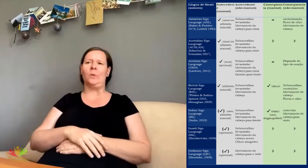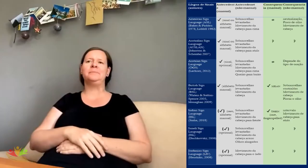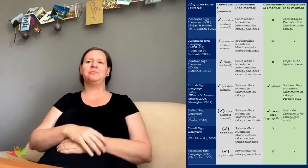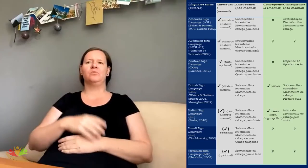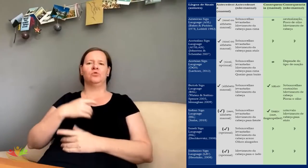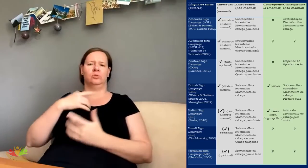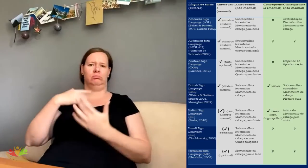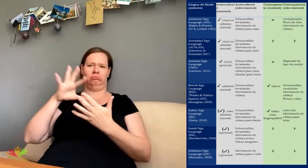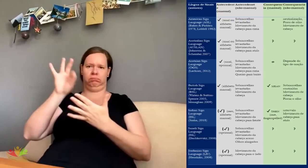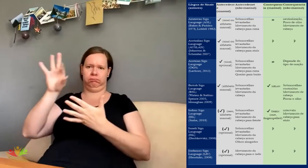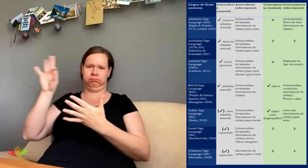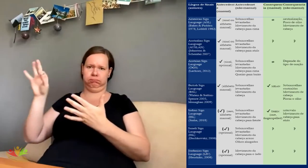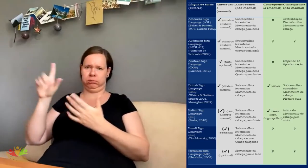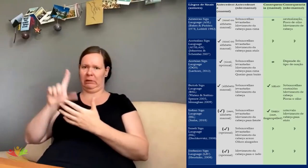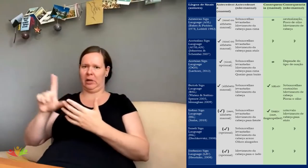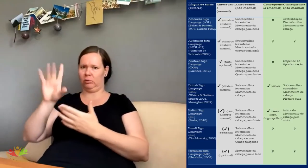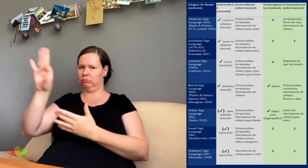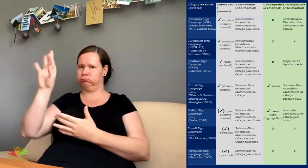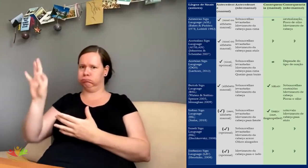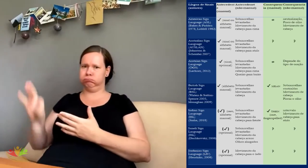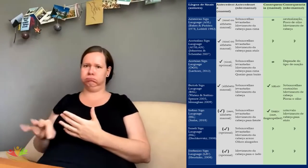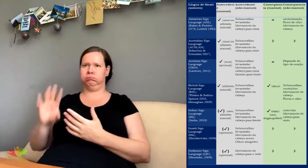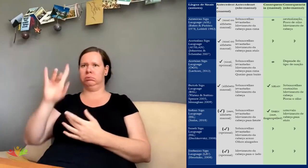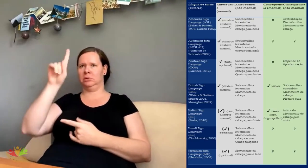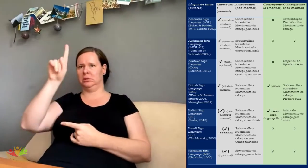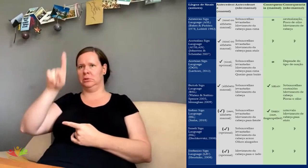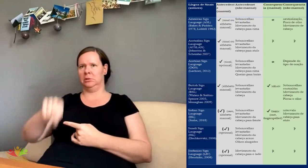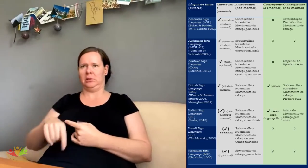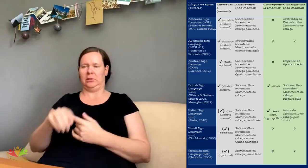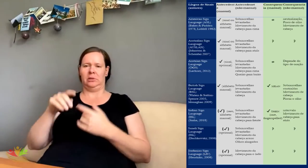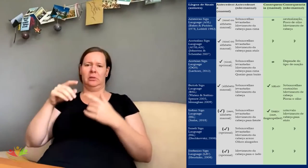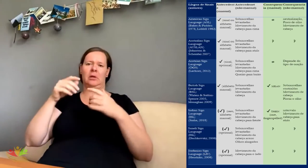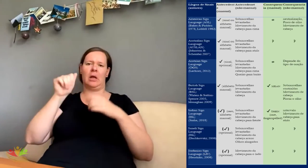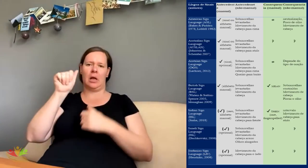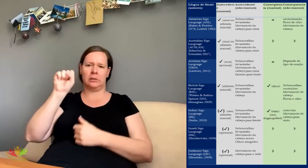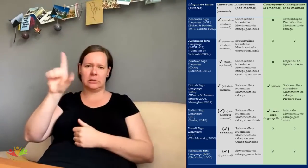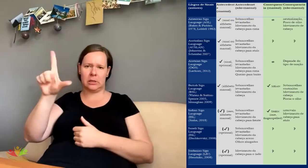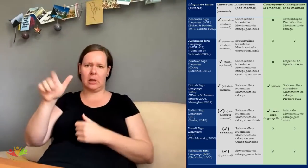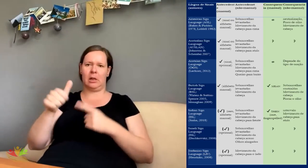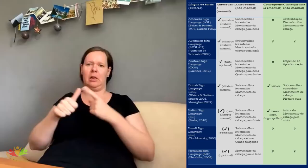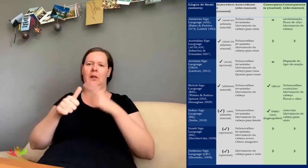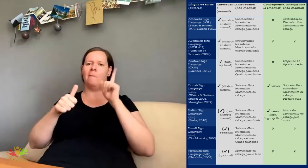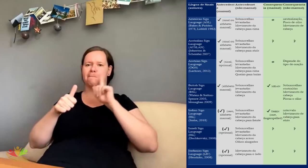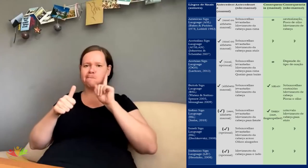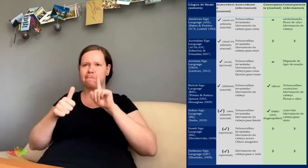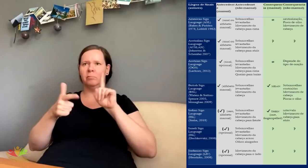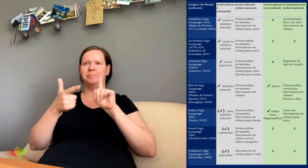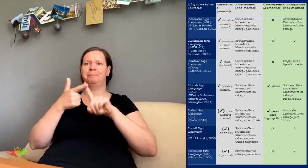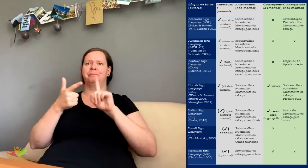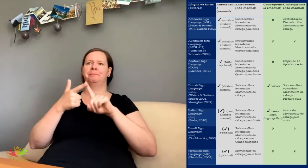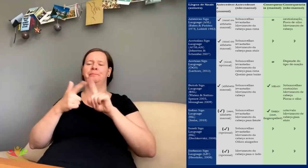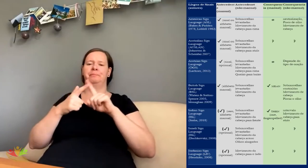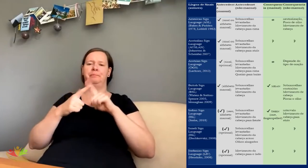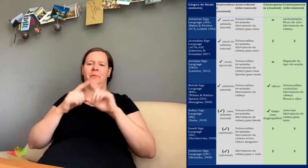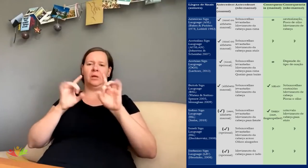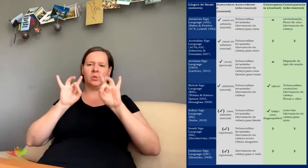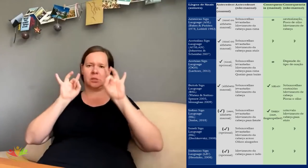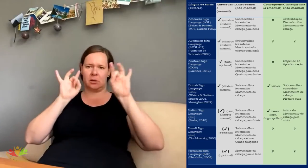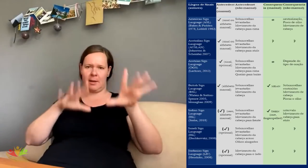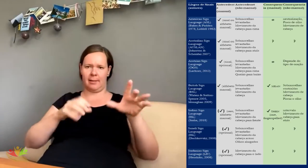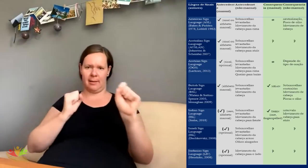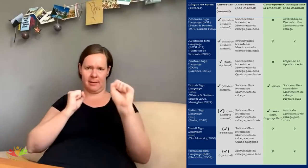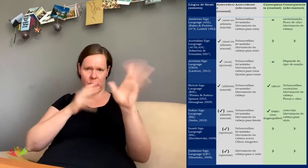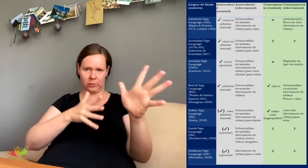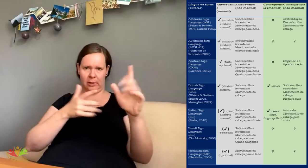Eu mostrei já os exemplos em língua de sinais alemã e em Libras, mas a gente também ficou curioso em saber como outras línguas de sinais que já foram